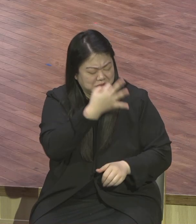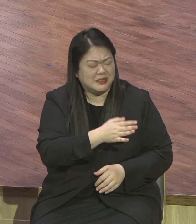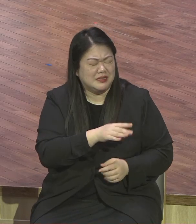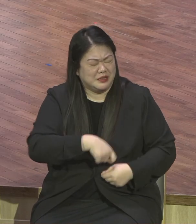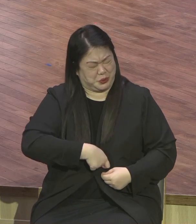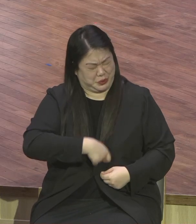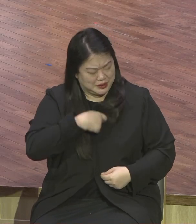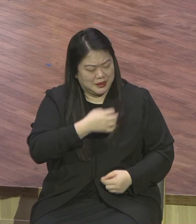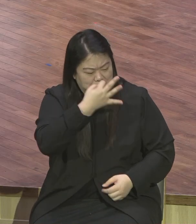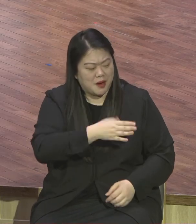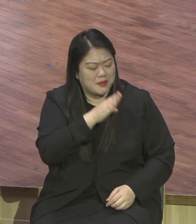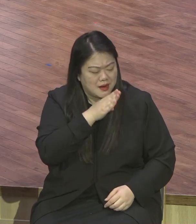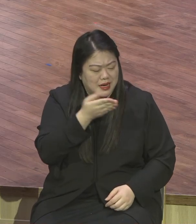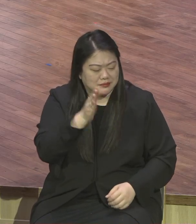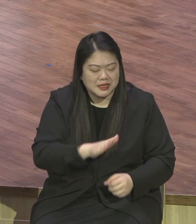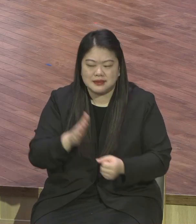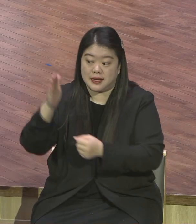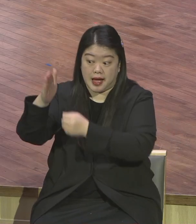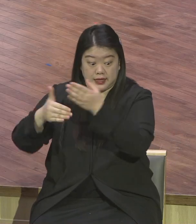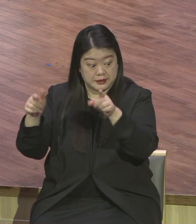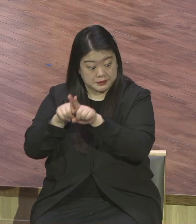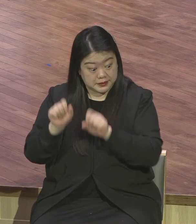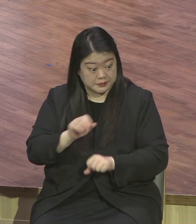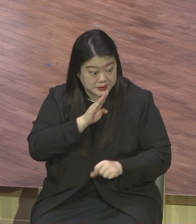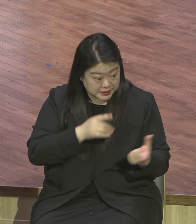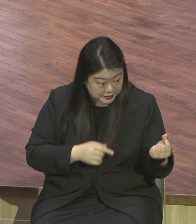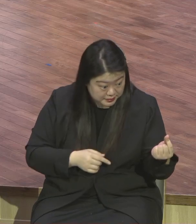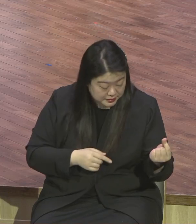않냐, 기대해보자.